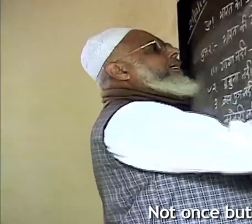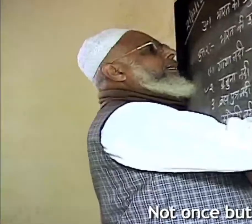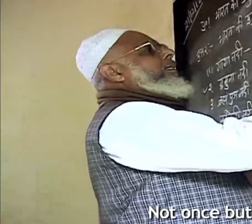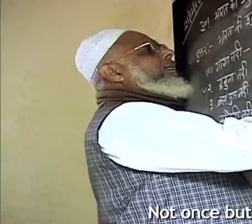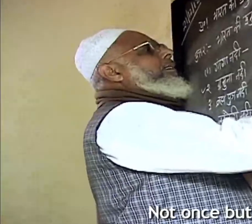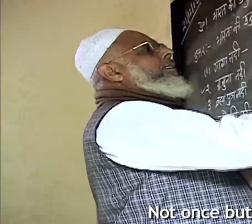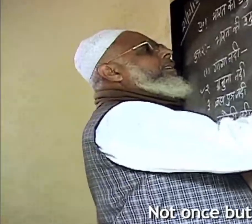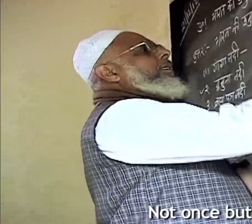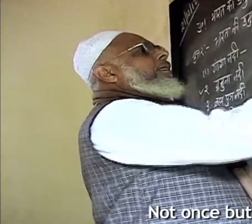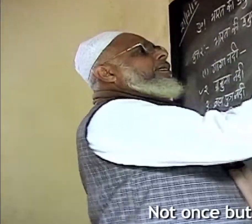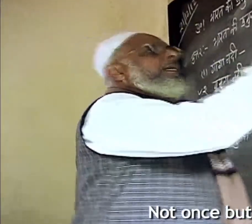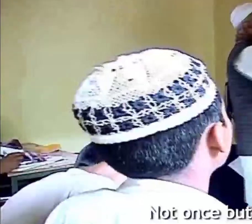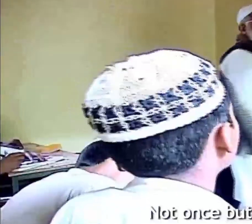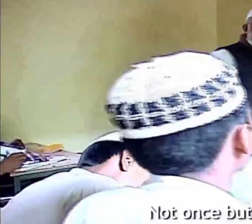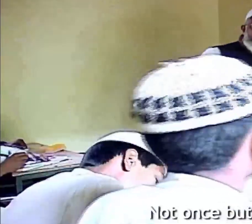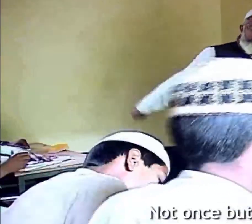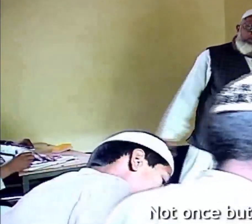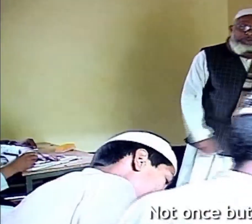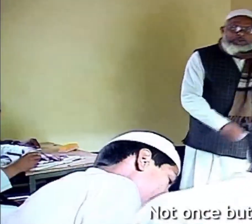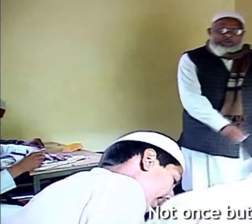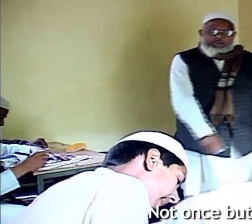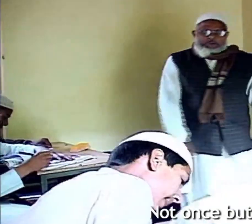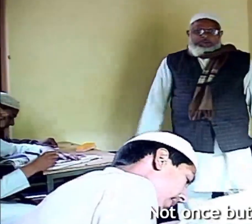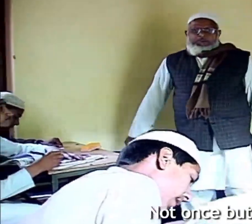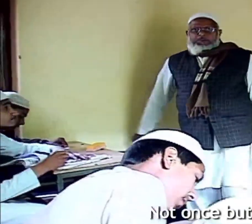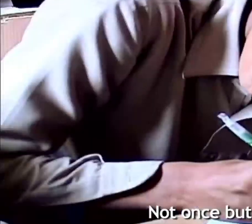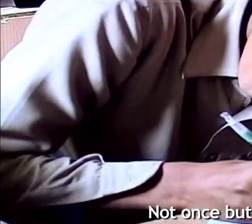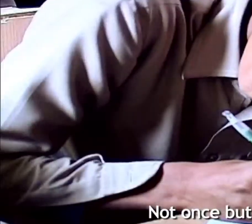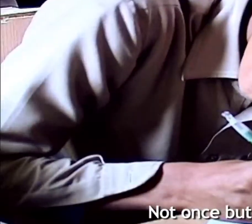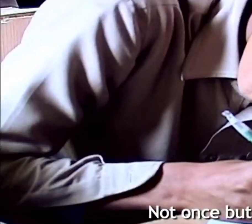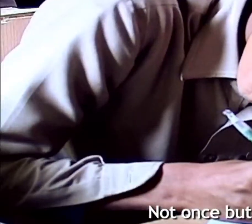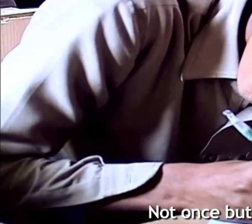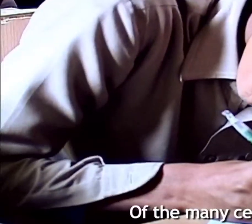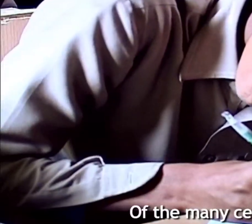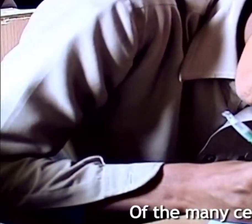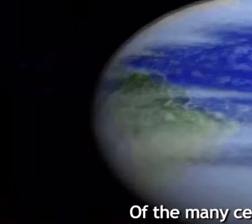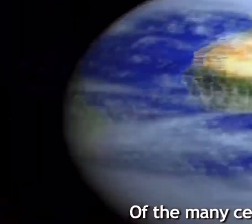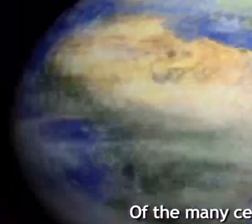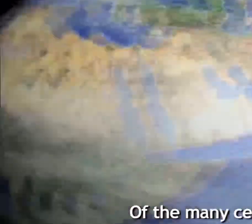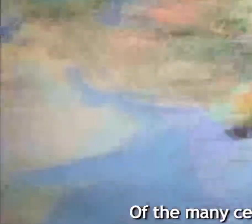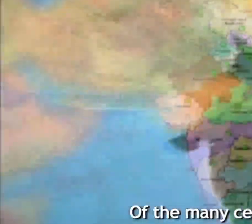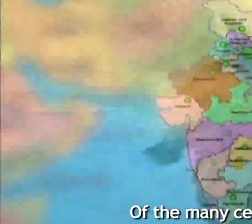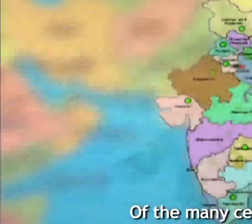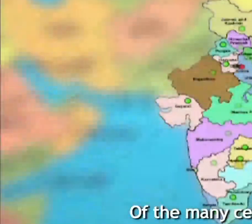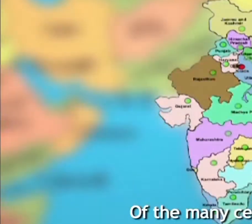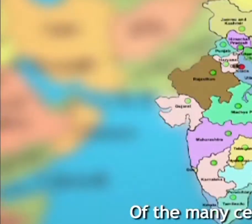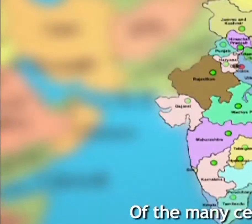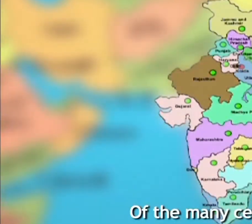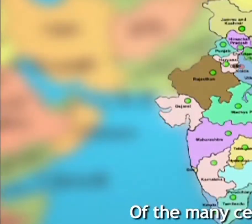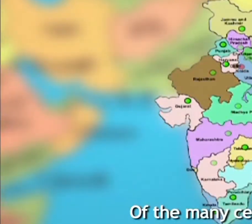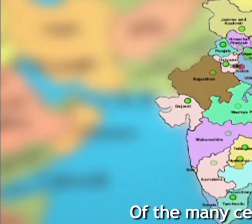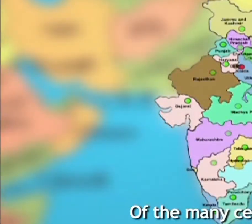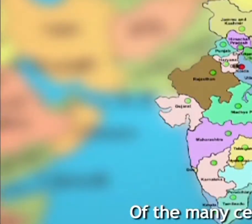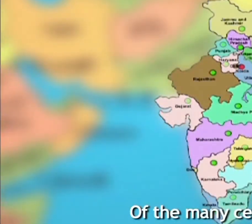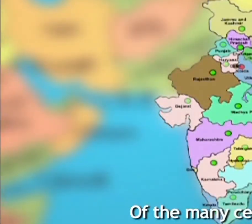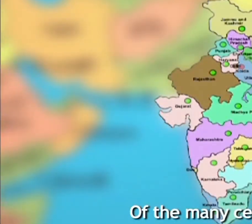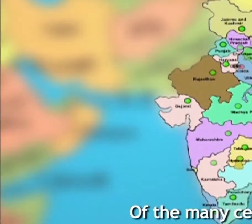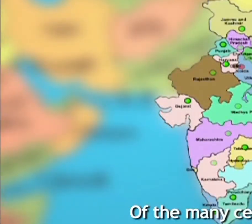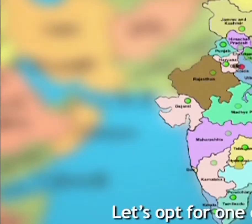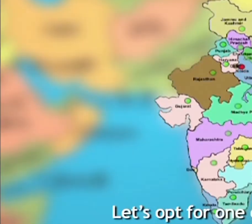बार ही क्यों मिलता फिर दुनिया में इसके केंद्र